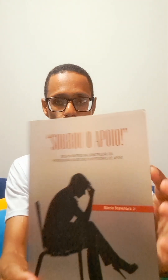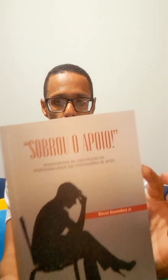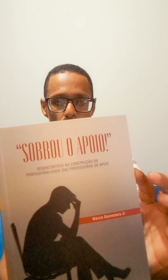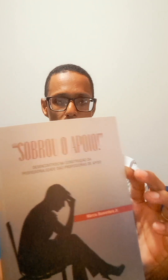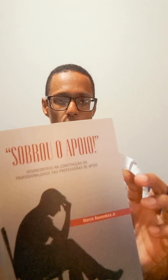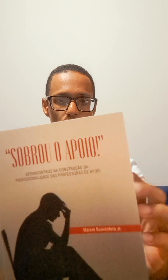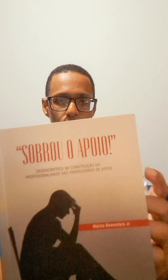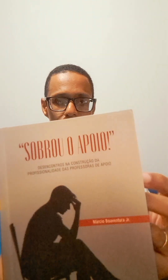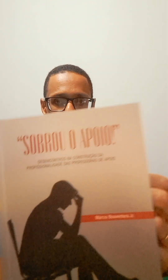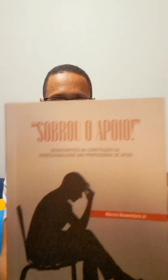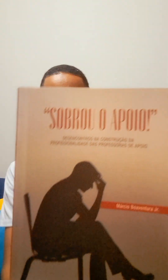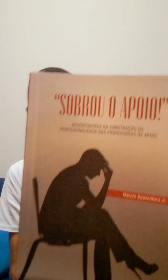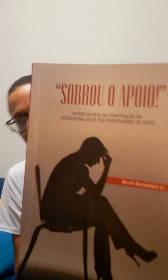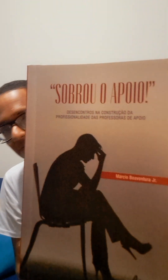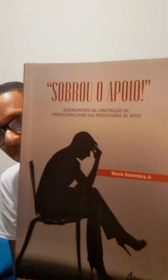sobrou apoio.